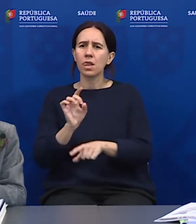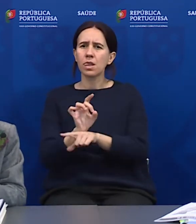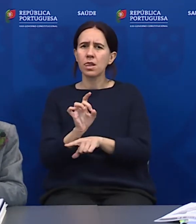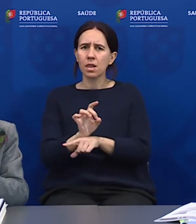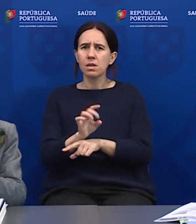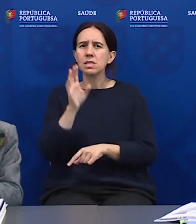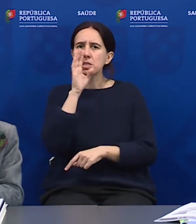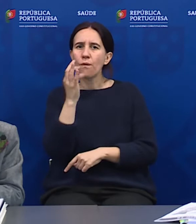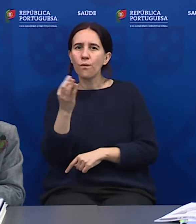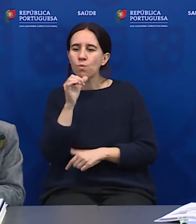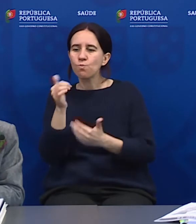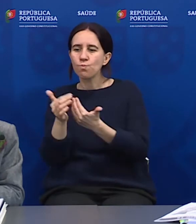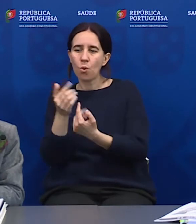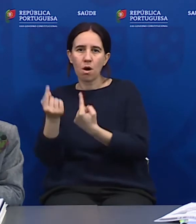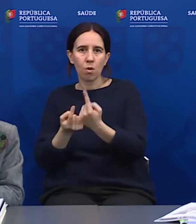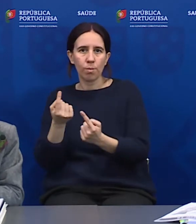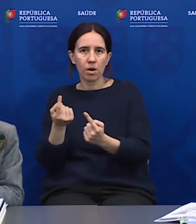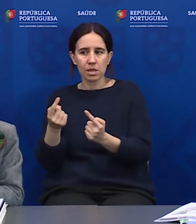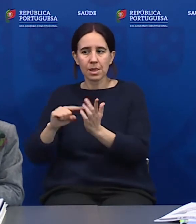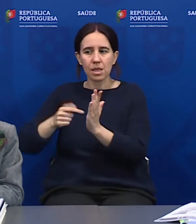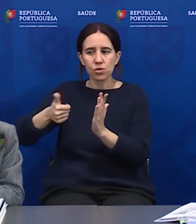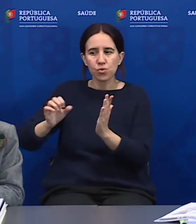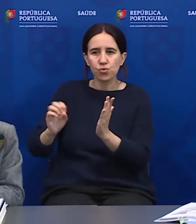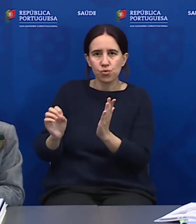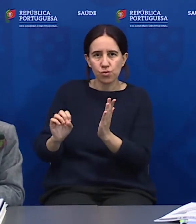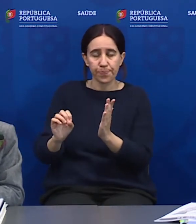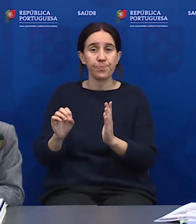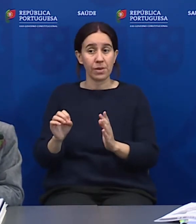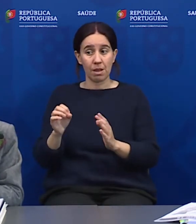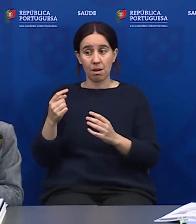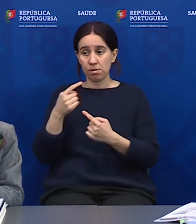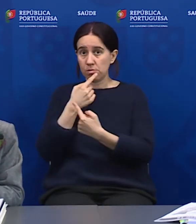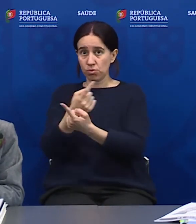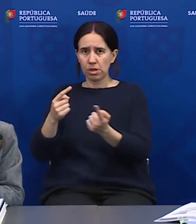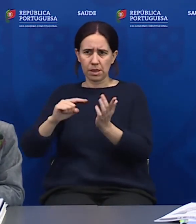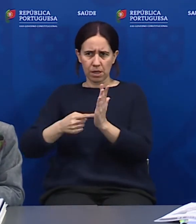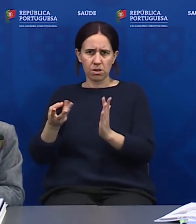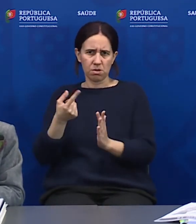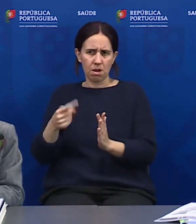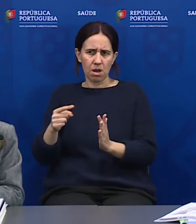Relativamente a se houve alguma morte que não tenha sido testada, a indicação que há, e há testes para